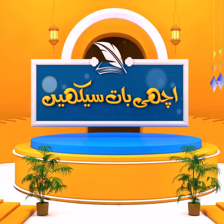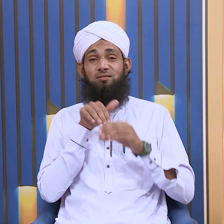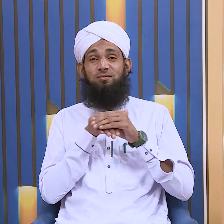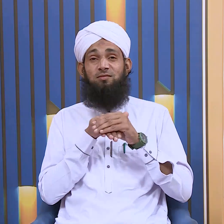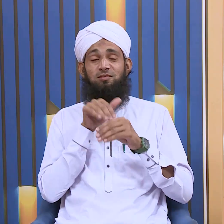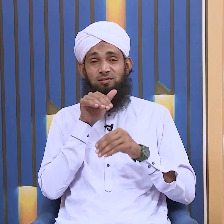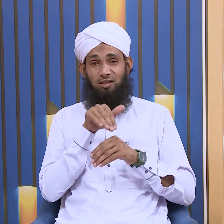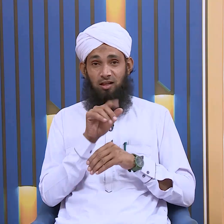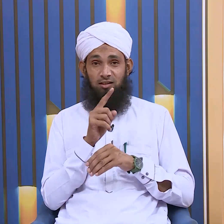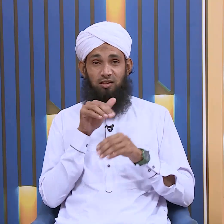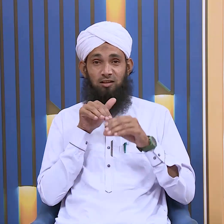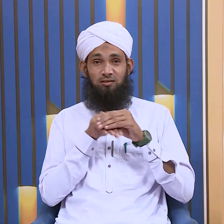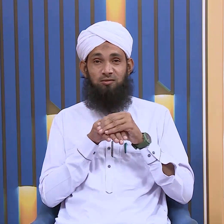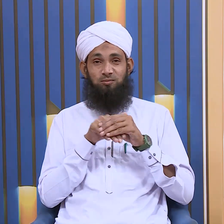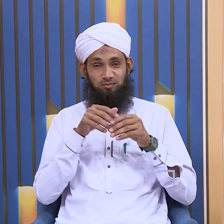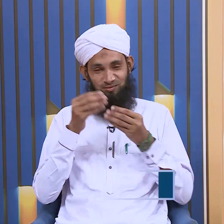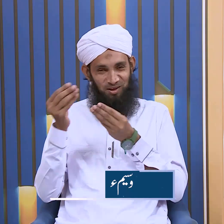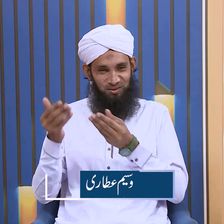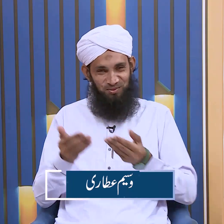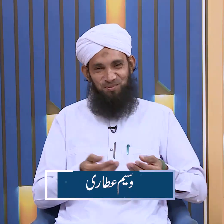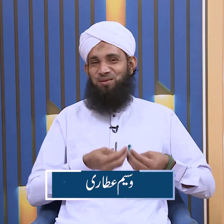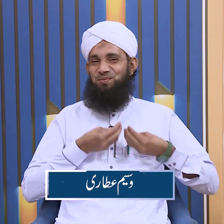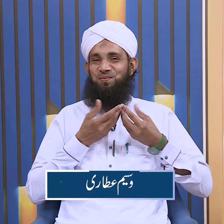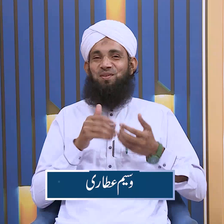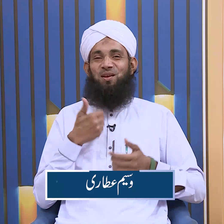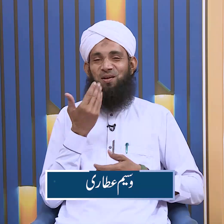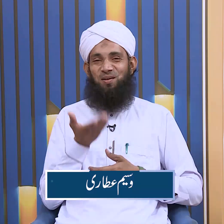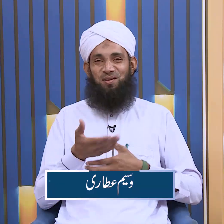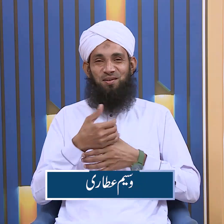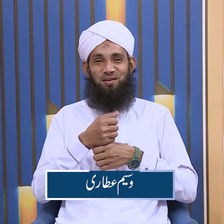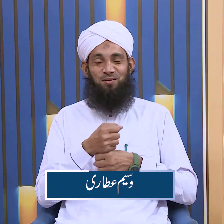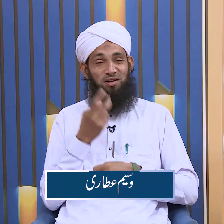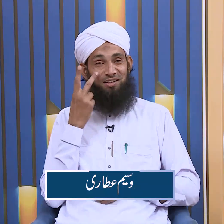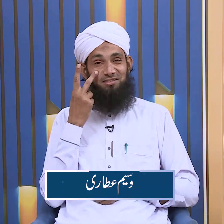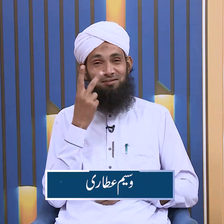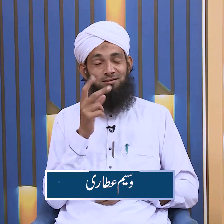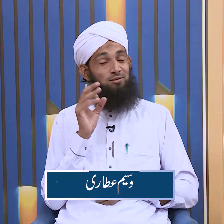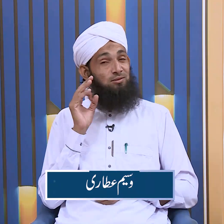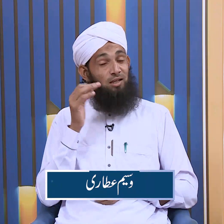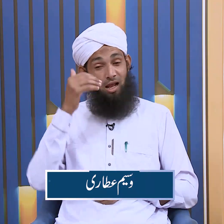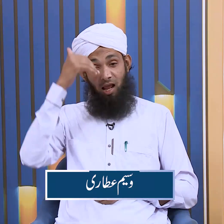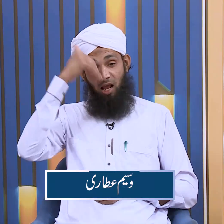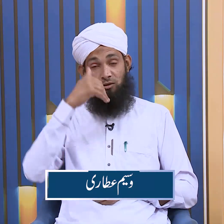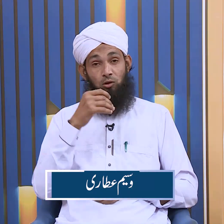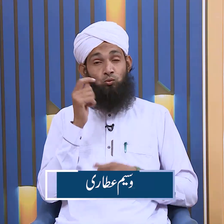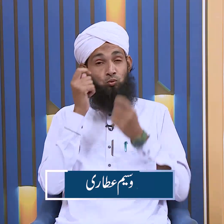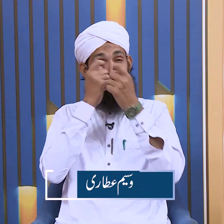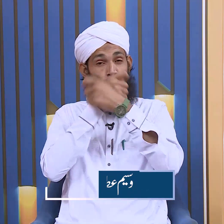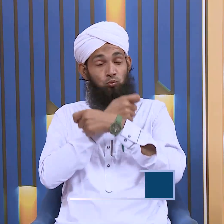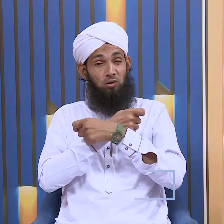اس سیگمنٹ کے اندر ہم آپ کو خوش آمدید کہتے ہیں، اور آج ہم سنیں گے ایک باطنی بیماری کے بارے میں۔ وہ بیماری ہے